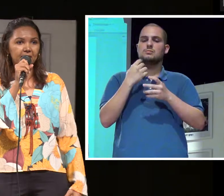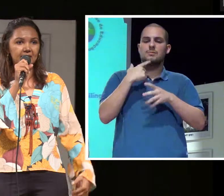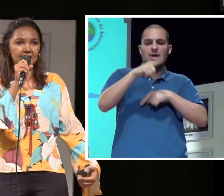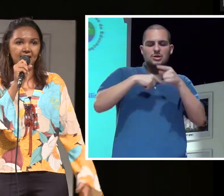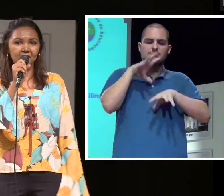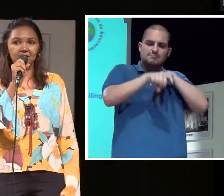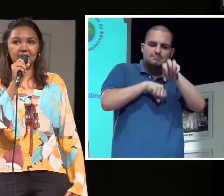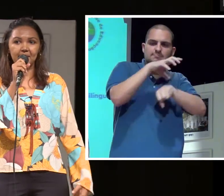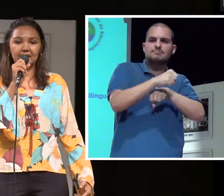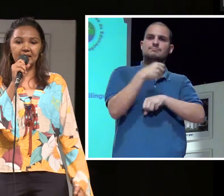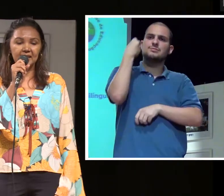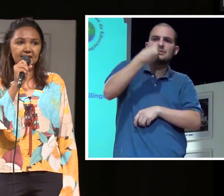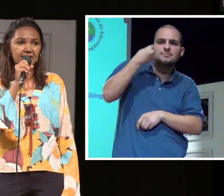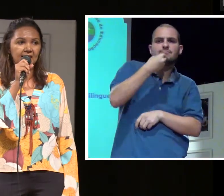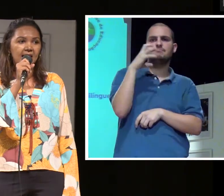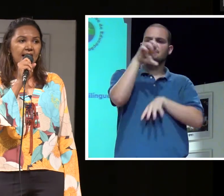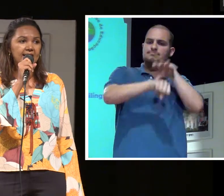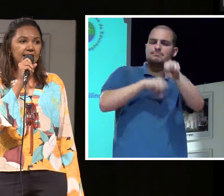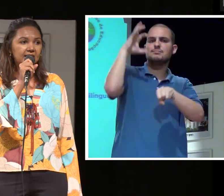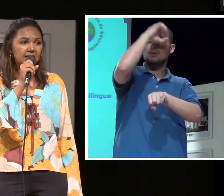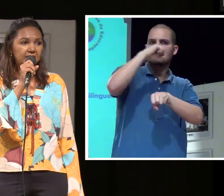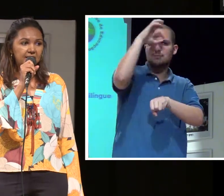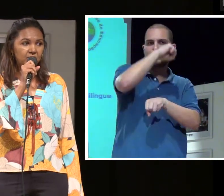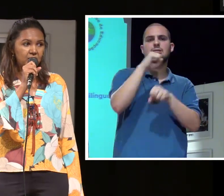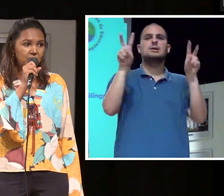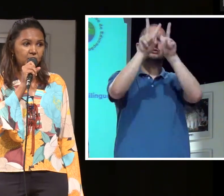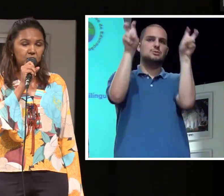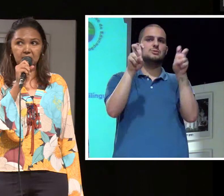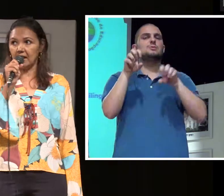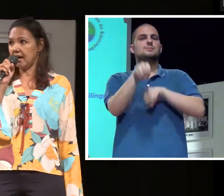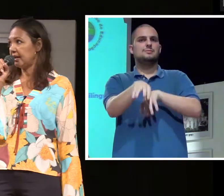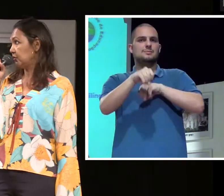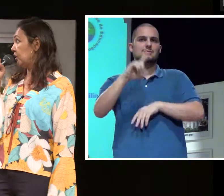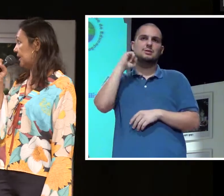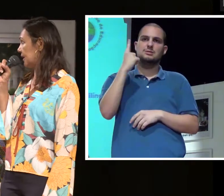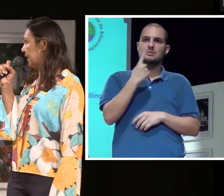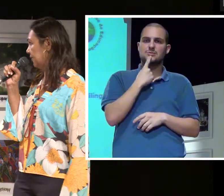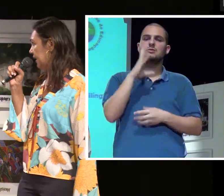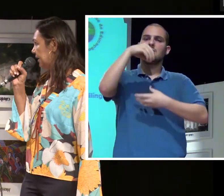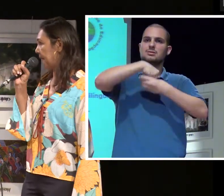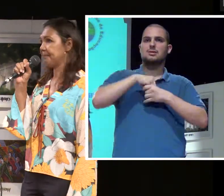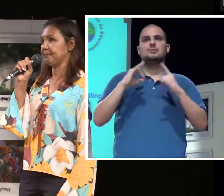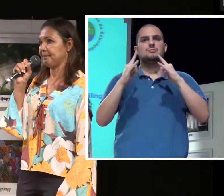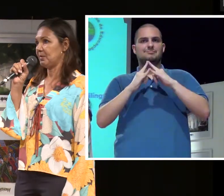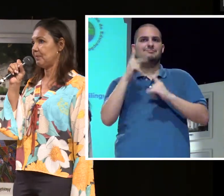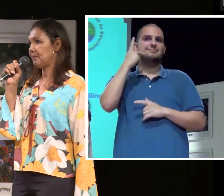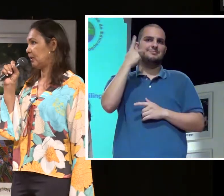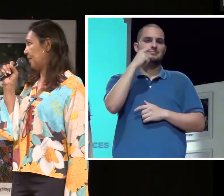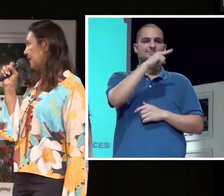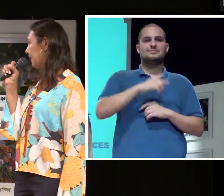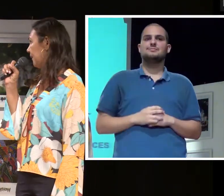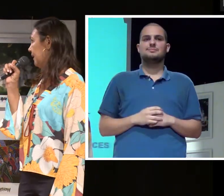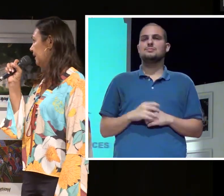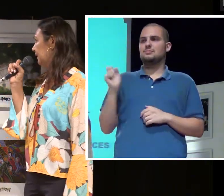de aprendizagem, de experiências acerca da educação de surdos no ICES, lá no Ceará.